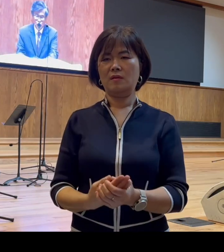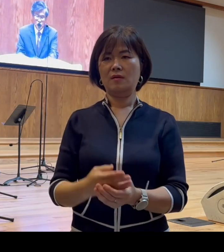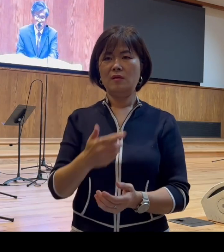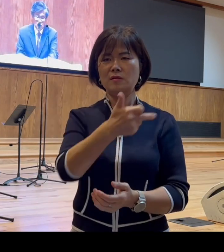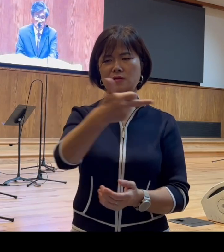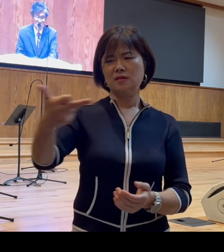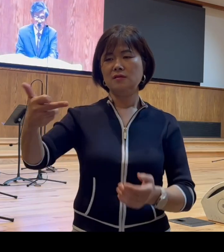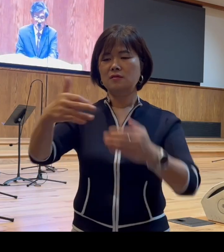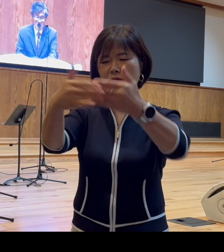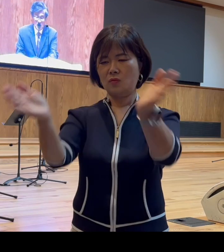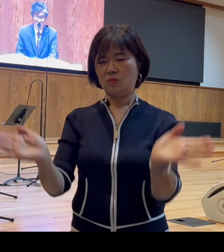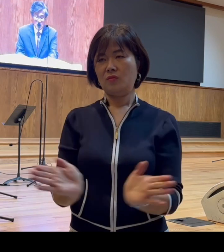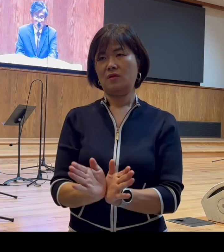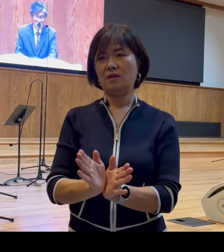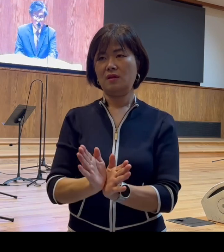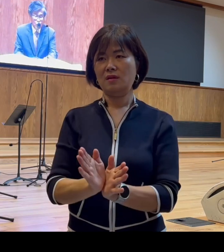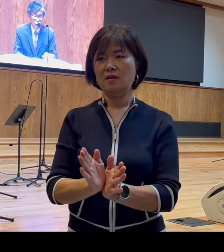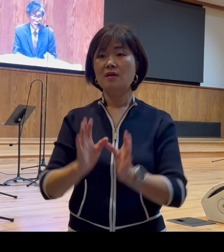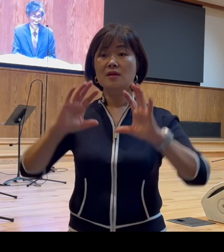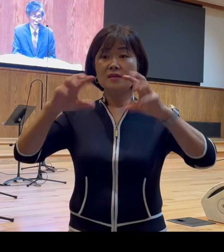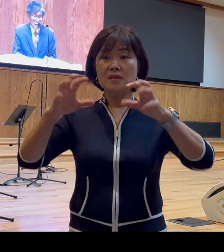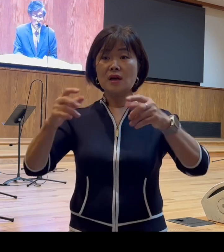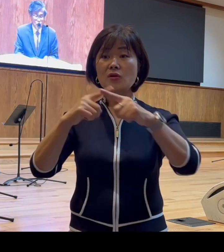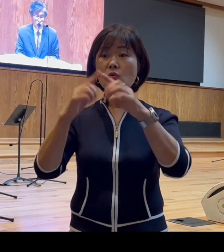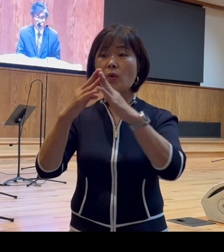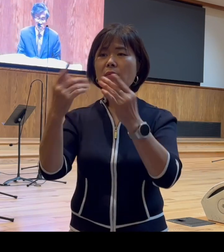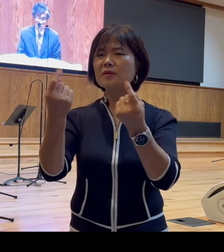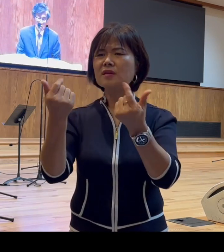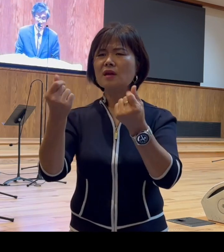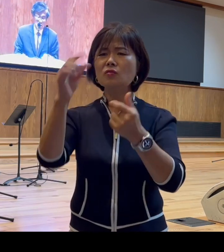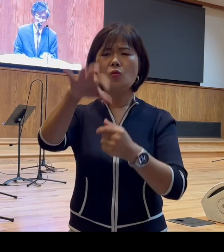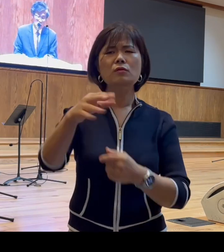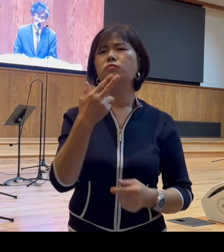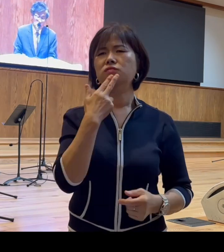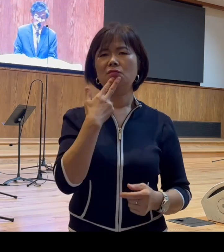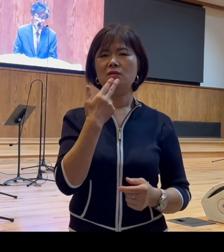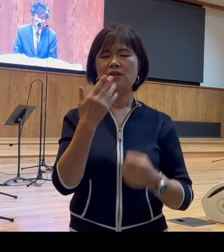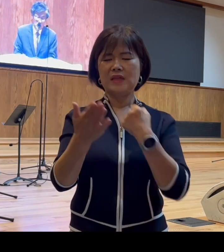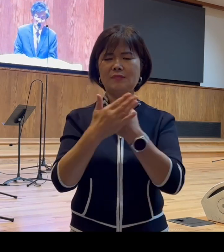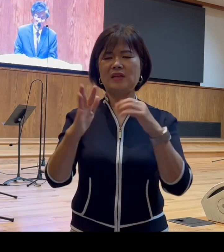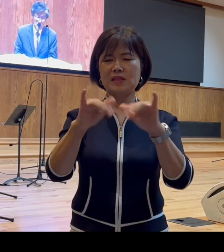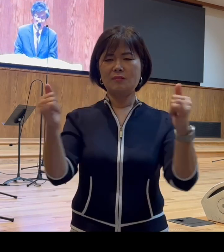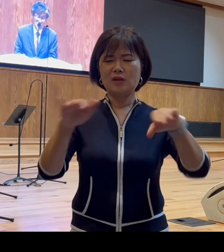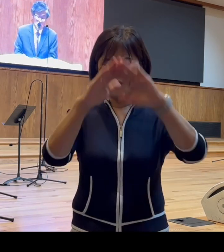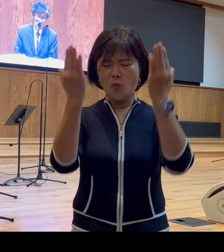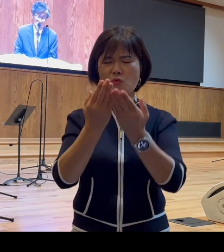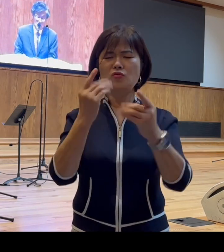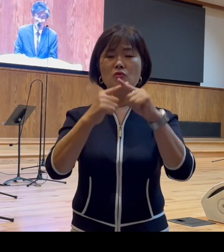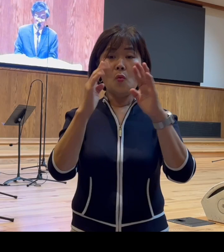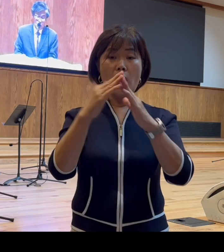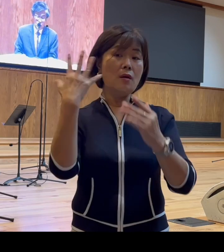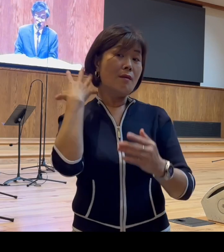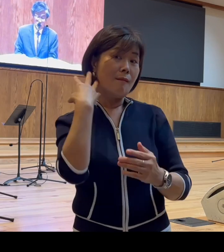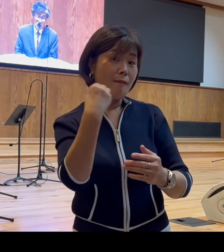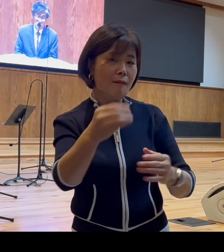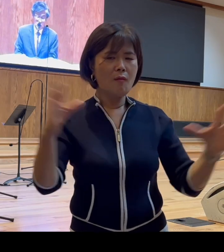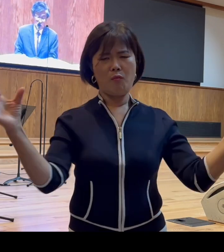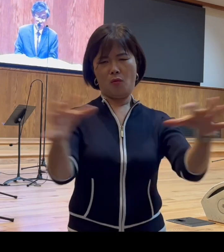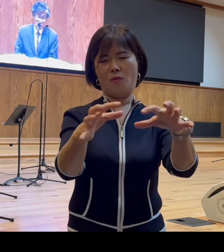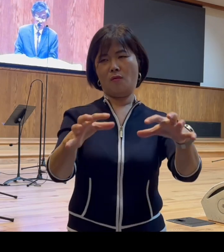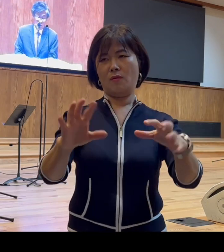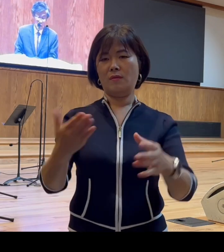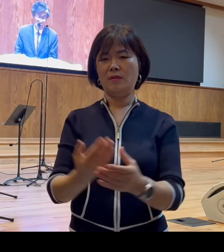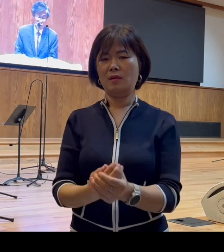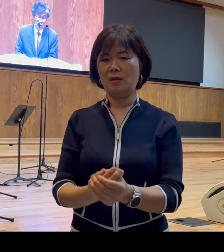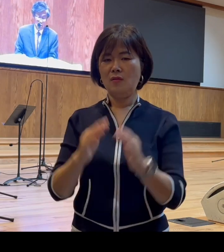굉장한 공동체였습니다. 세상에 교회 비슷한 데가 전무했습니다. 그래서 사람들이 교회에 마음이 끌렸습니다. 오늘 보면